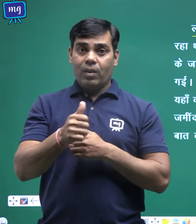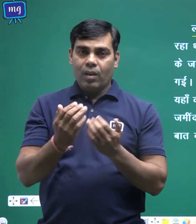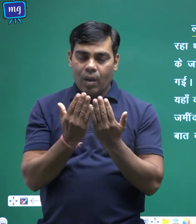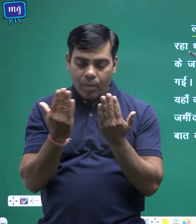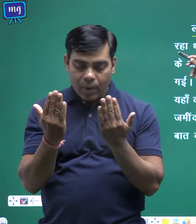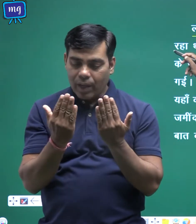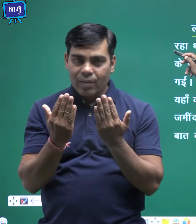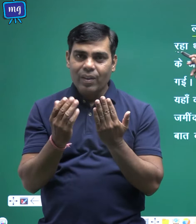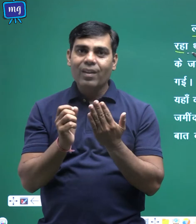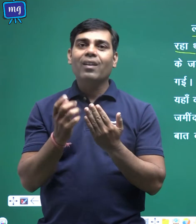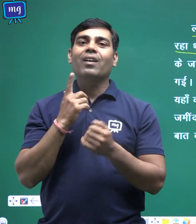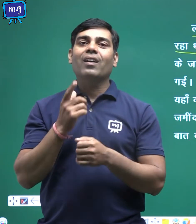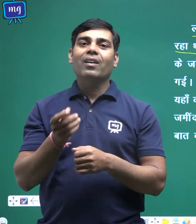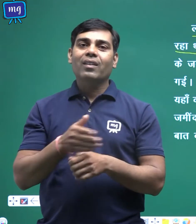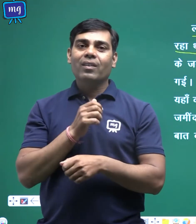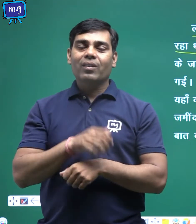कर रहा था।